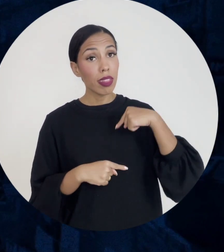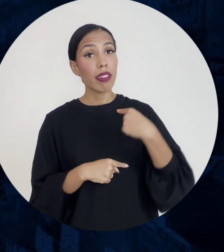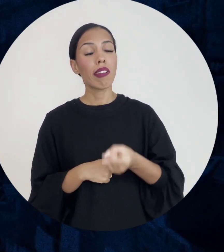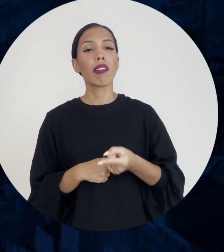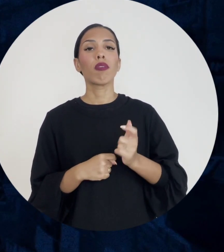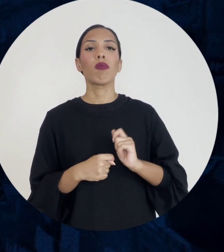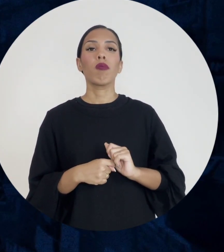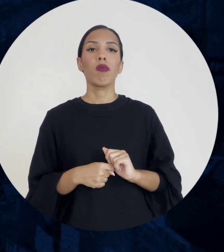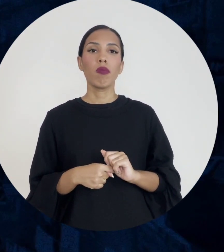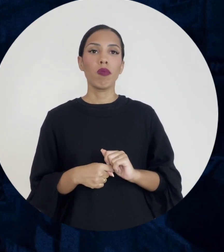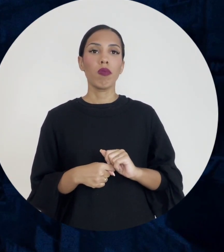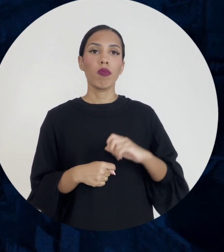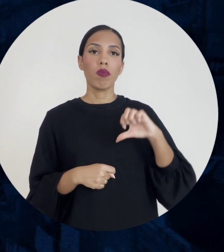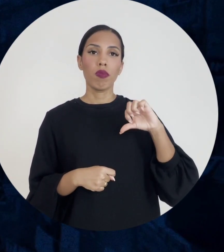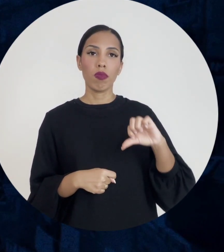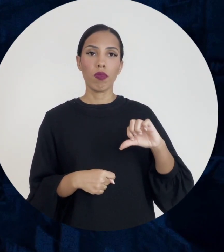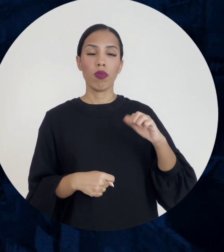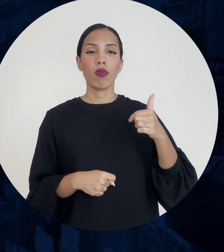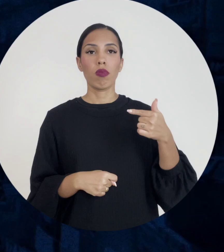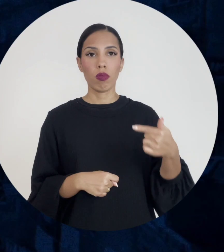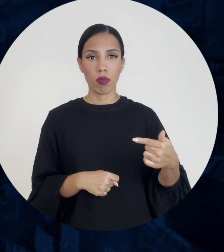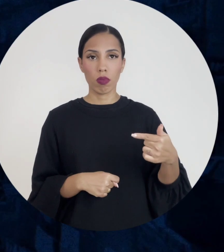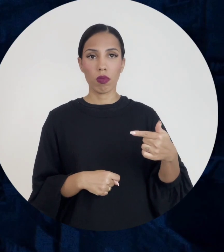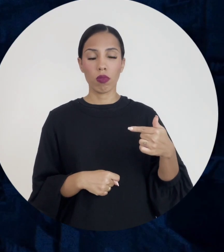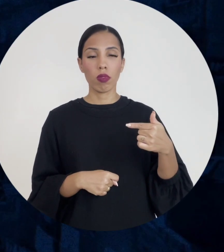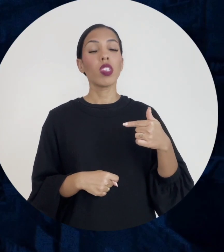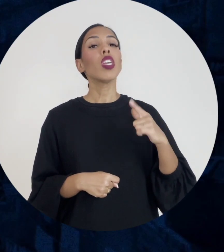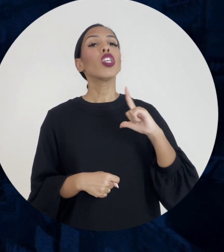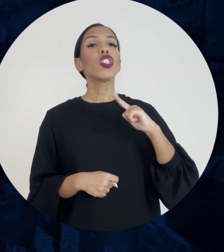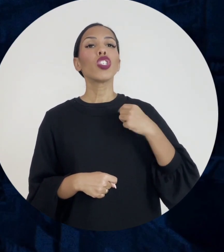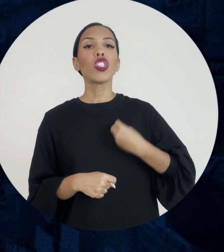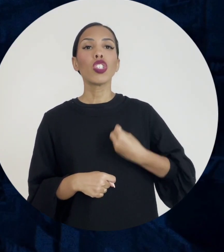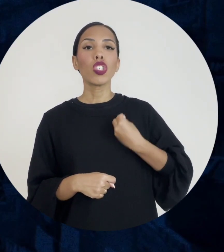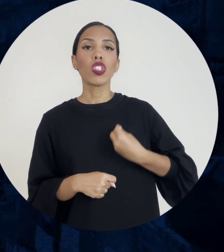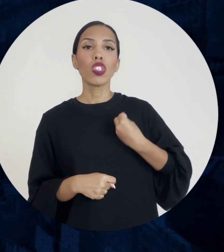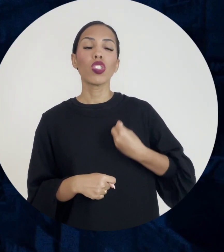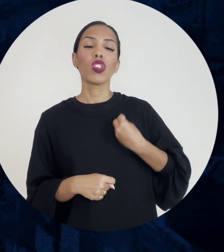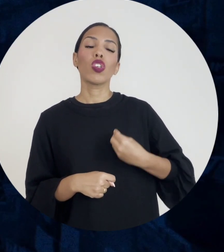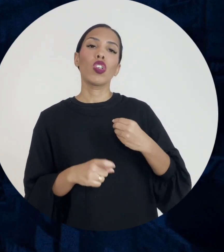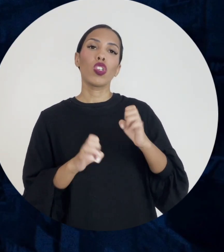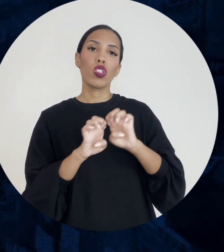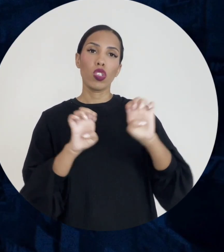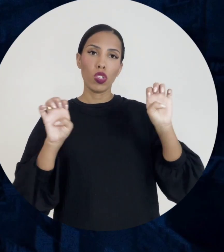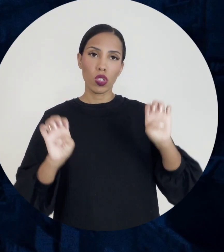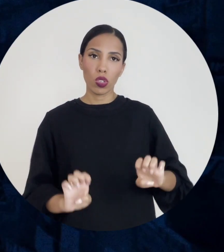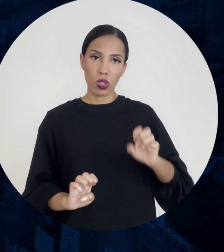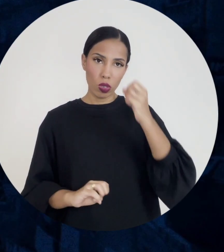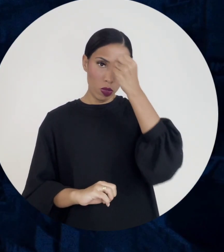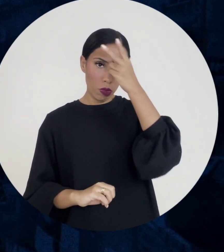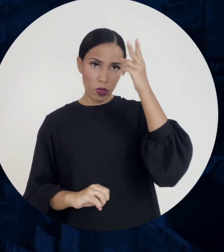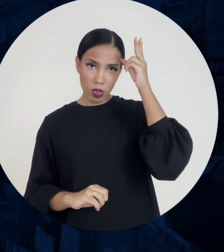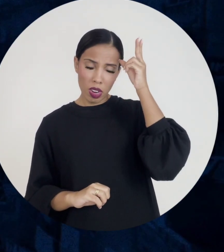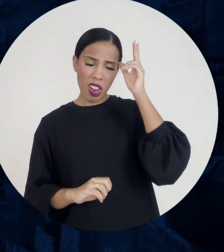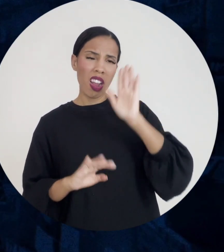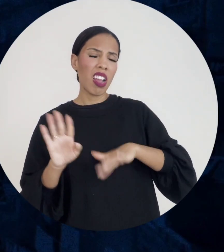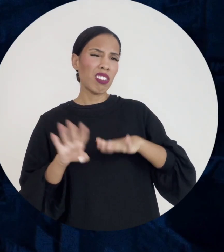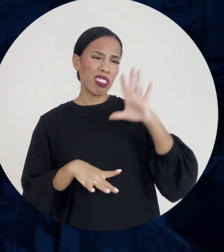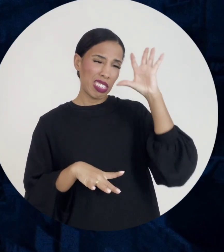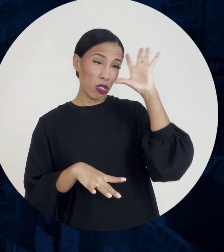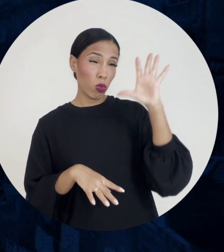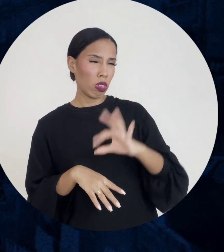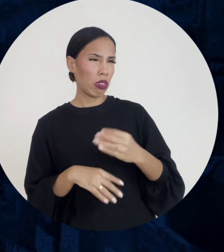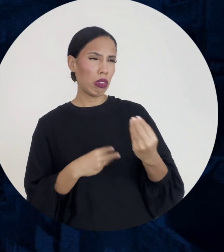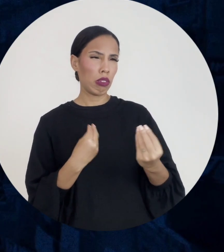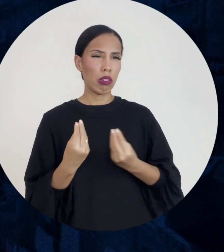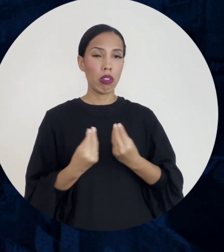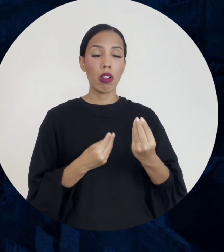fiquei na ASPA até 97, teve toda aquela questão de convênio, estrutura que a prefeitura faz, que às vezes você nem entende muito, né?